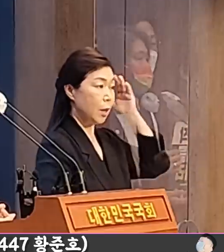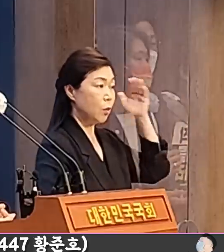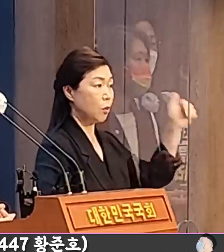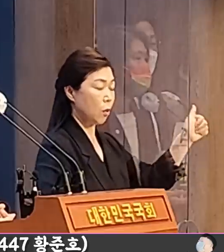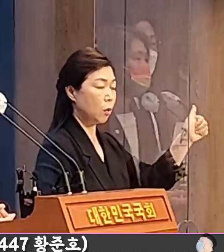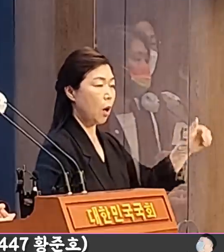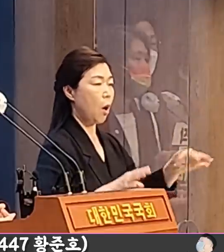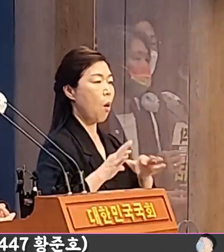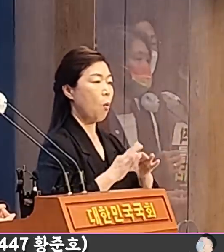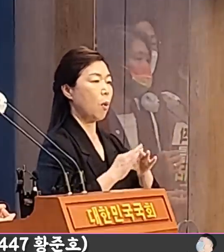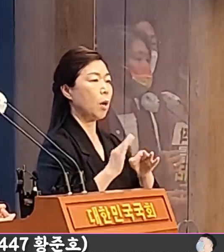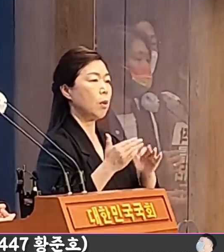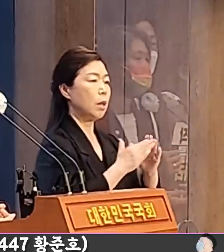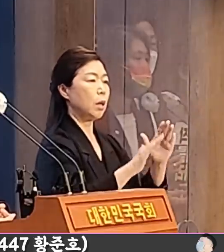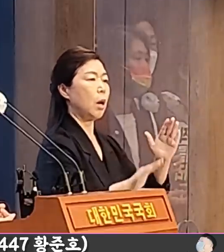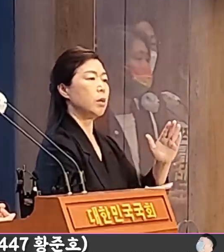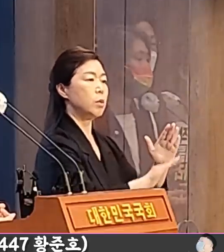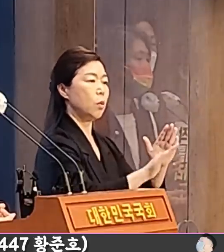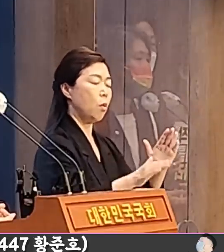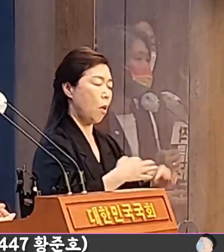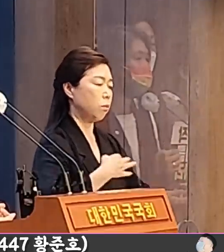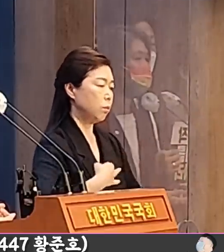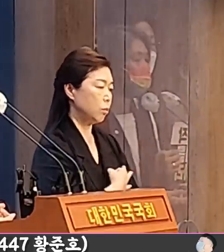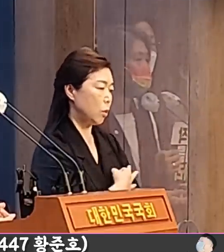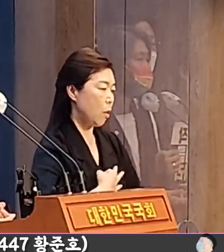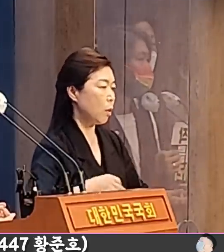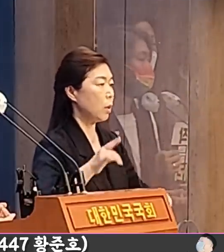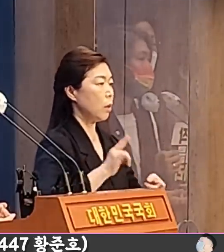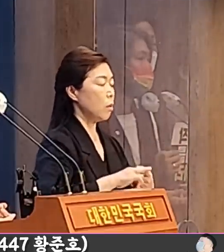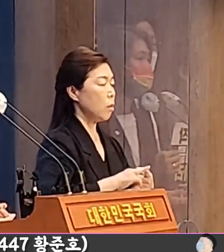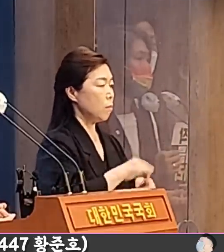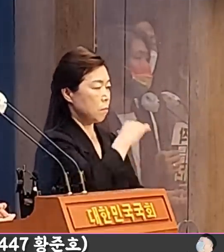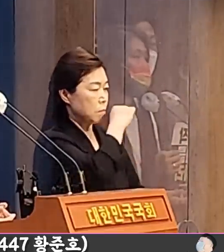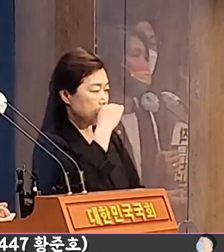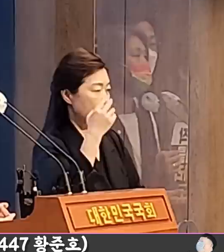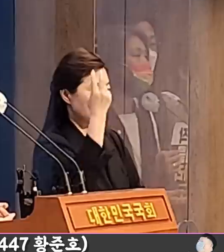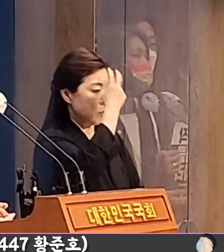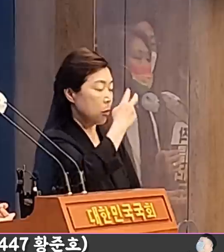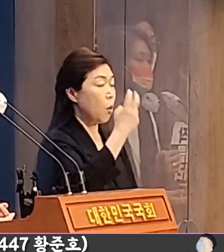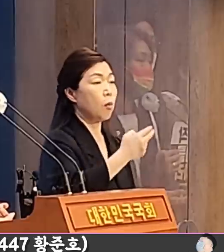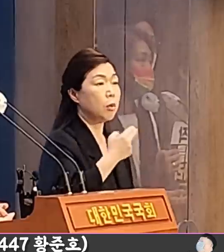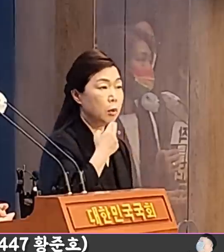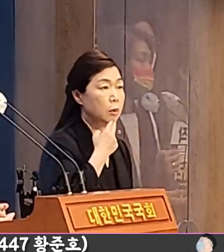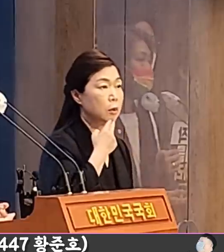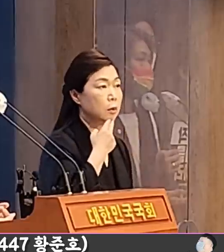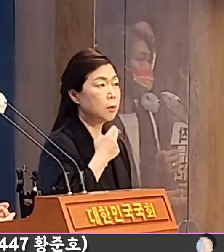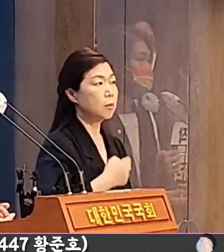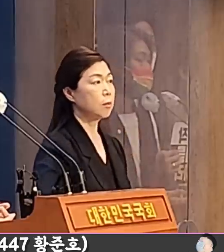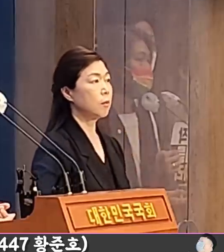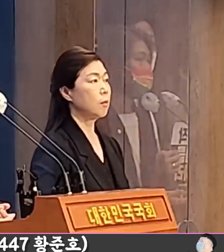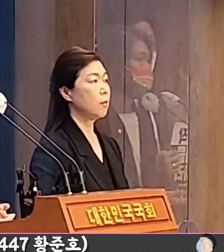대통령과 관계된 가족들 비리 의혹에 대해서는 제대로 수사가 되지 않았습니다.